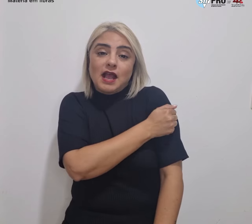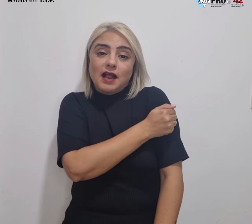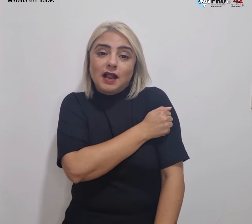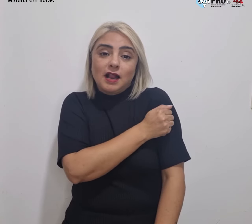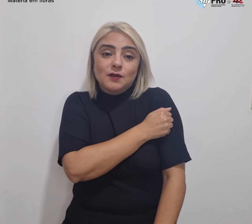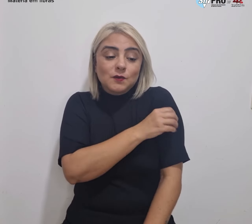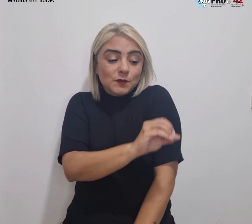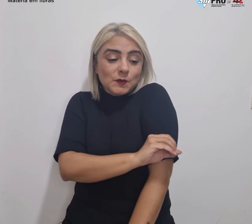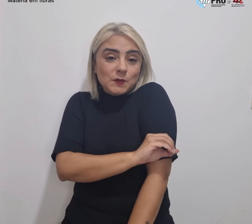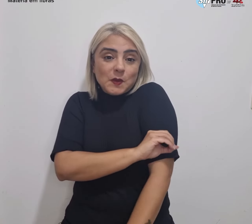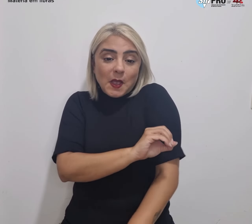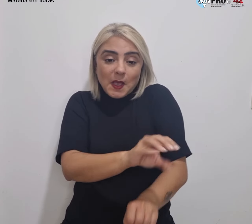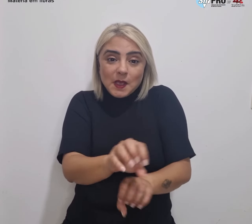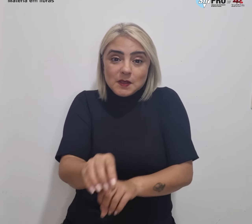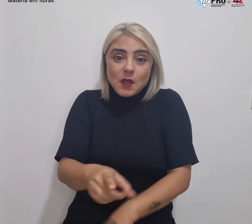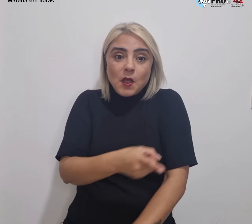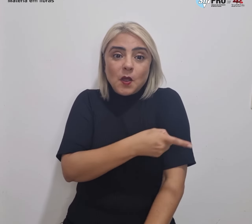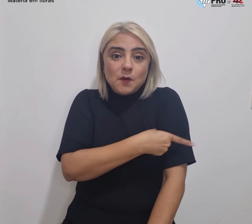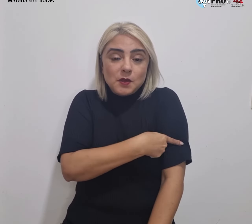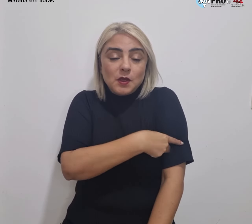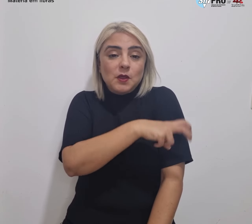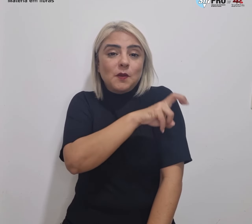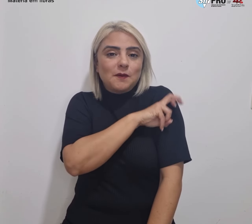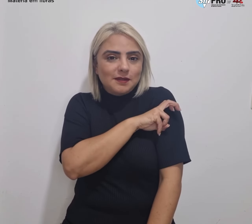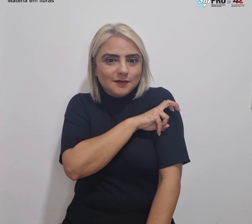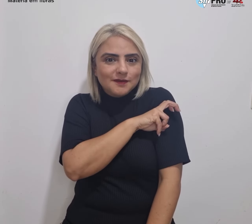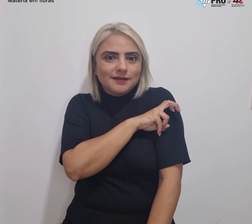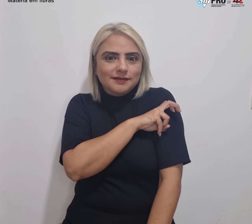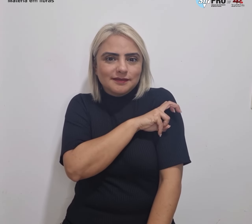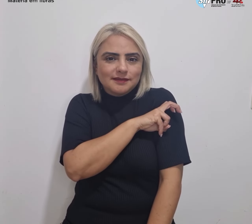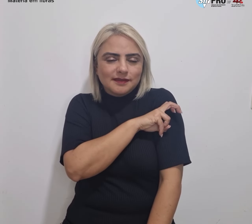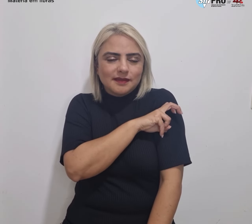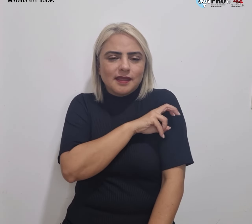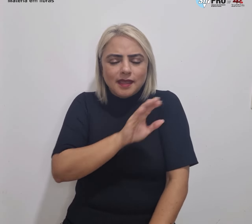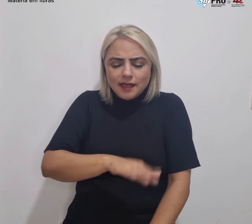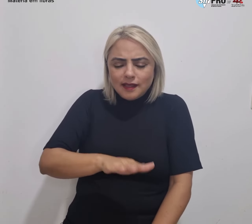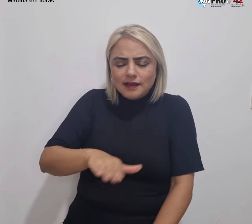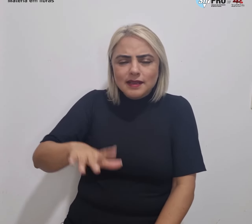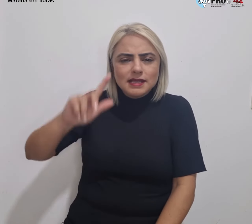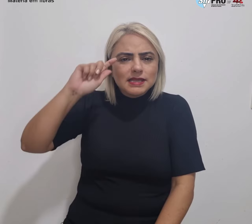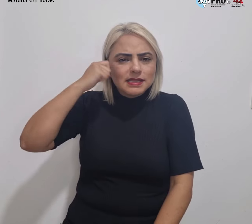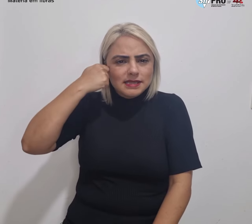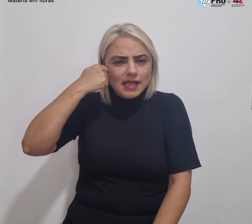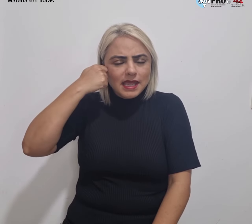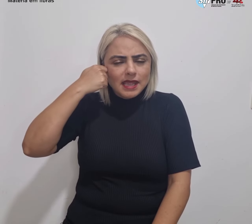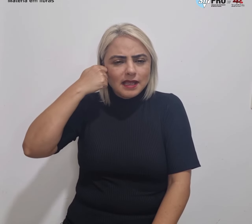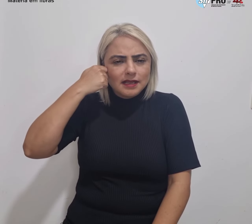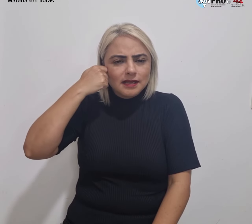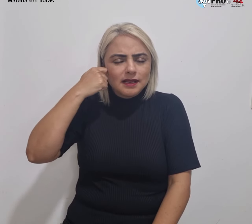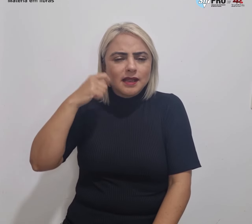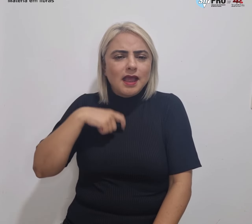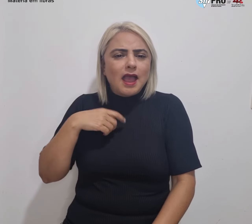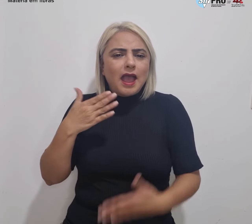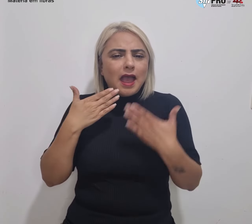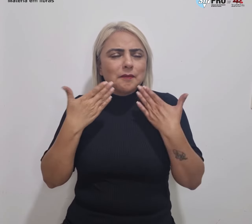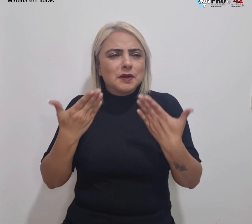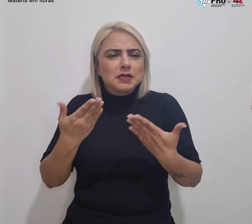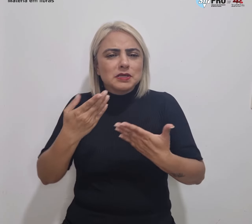e do primeiro ao quinto ano crianças negras geralmente apresentam autoestima baixa